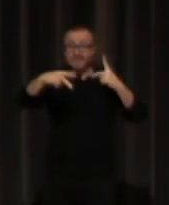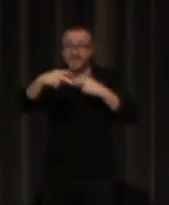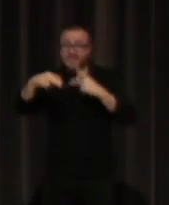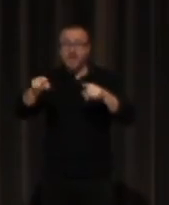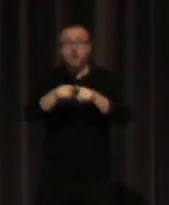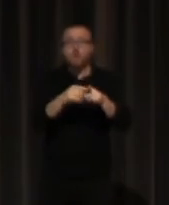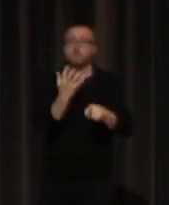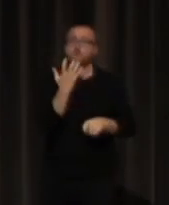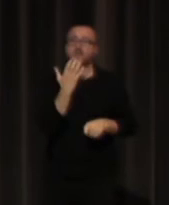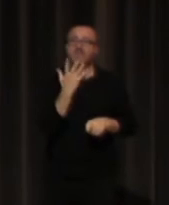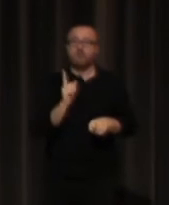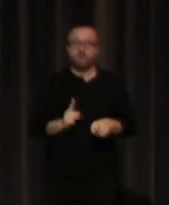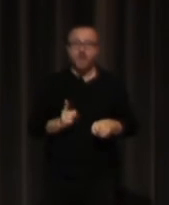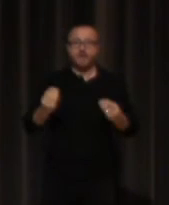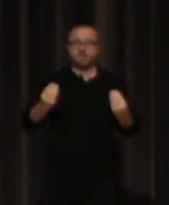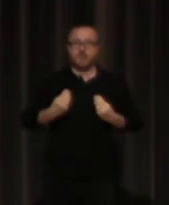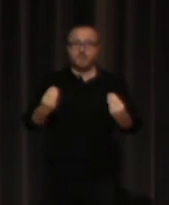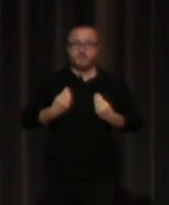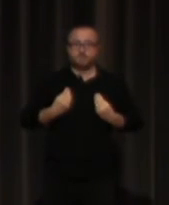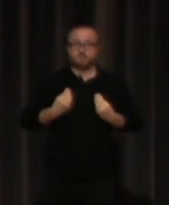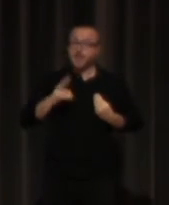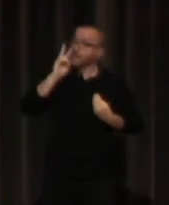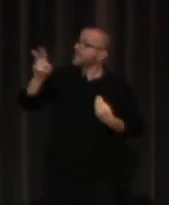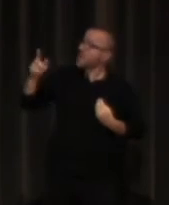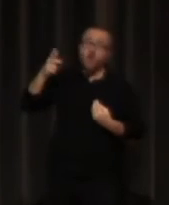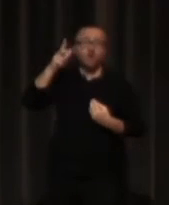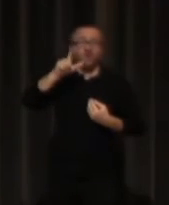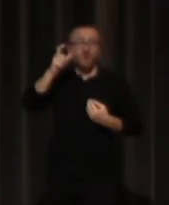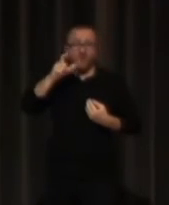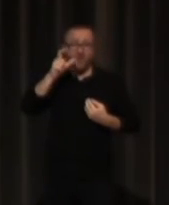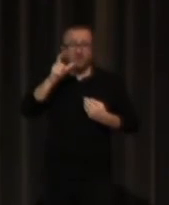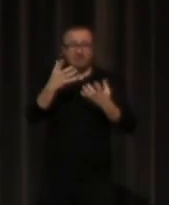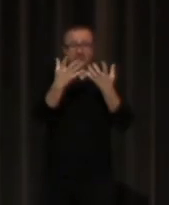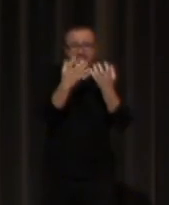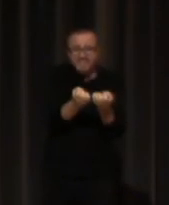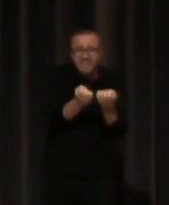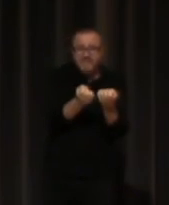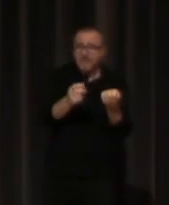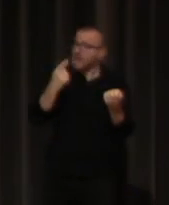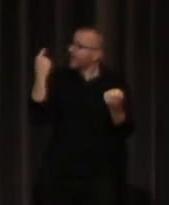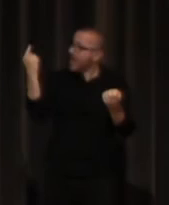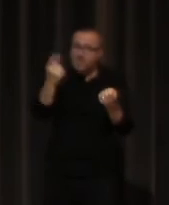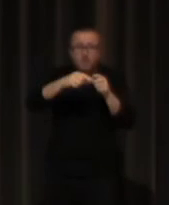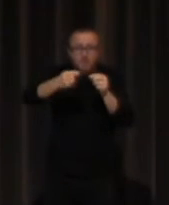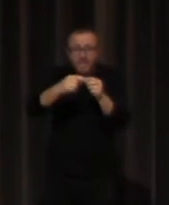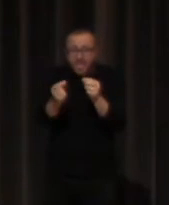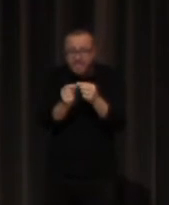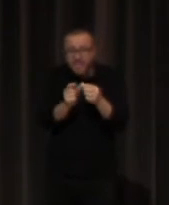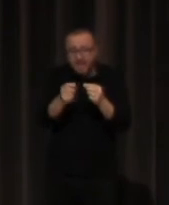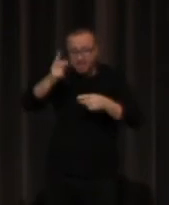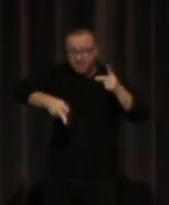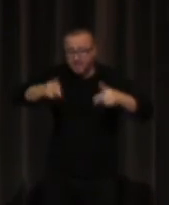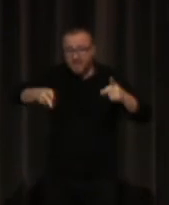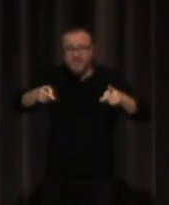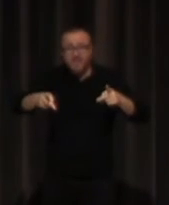símil. Les fulles grogues, seques, i aquests pètals solts, i cada pètal com una càpsula plena